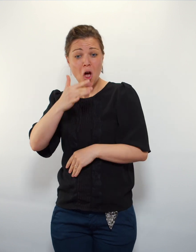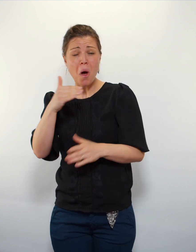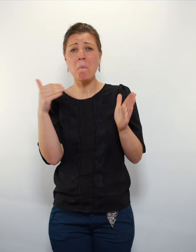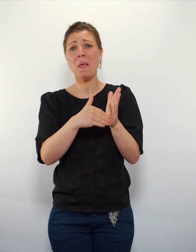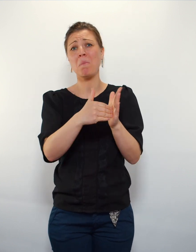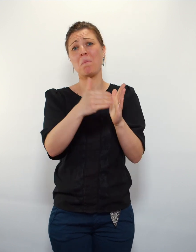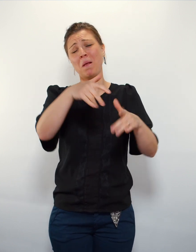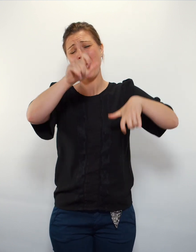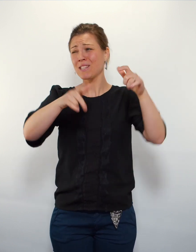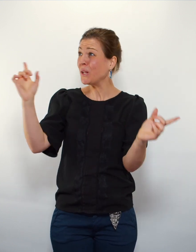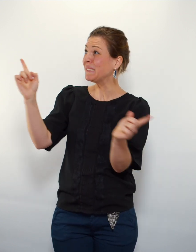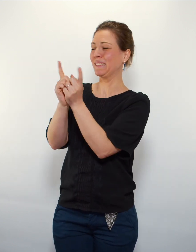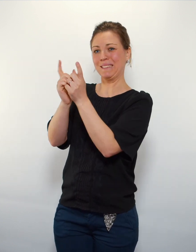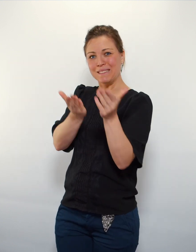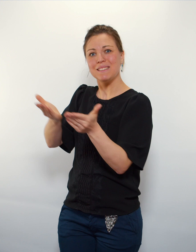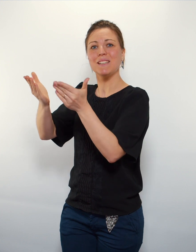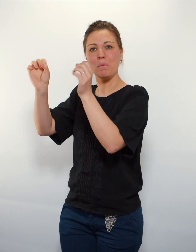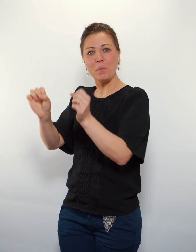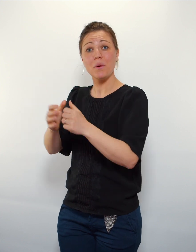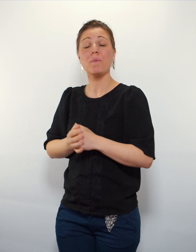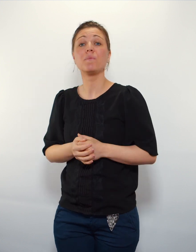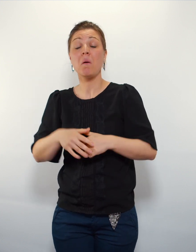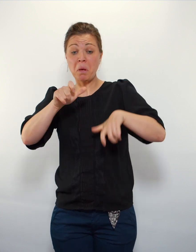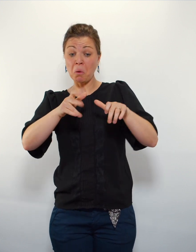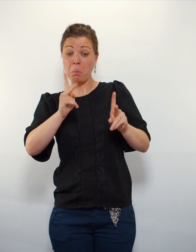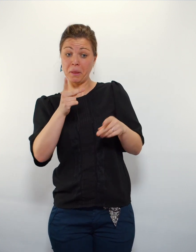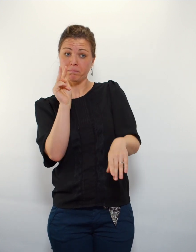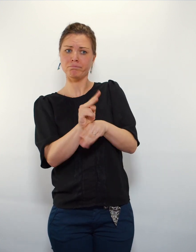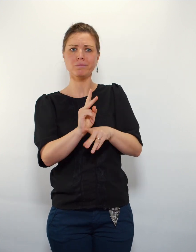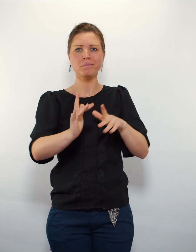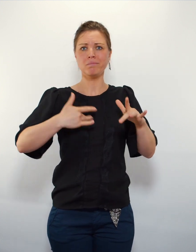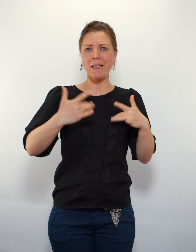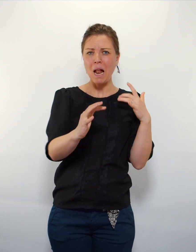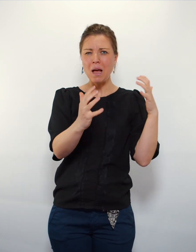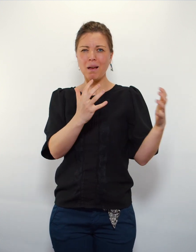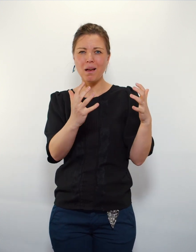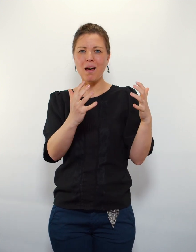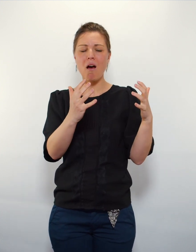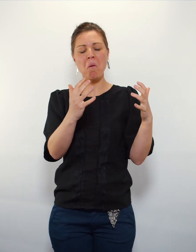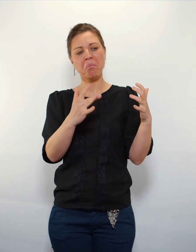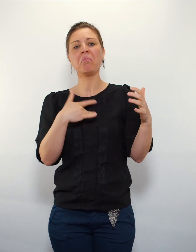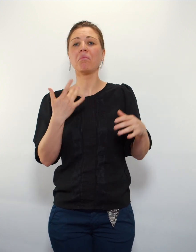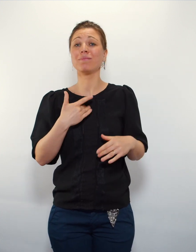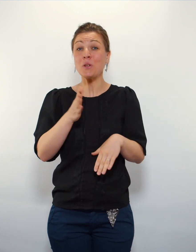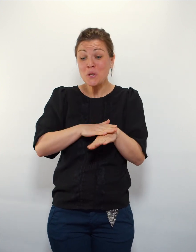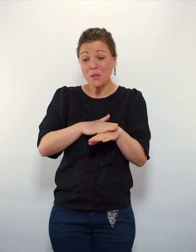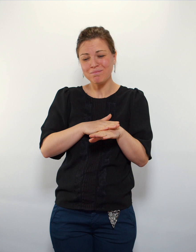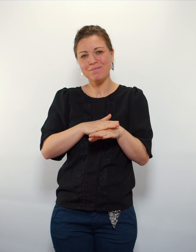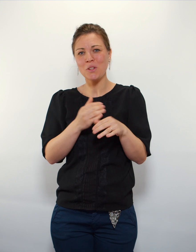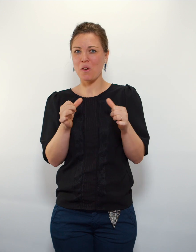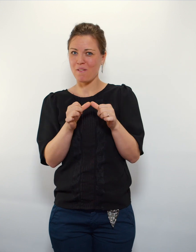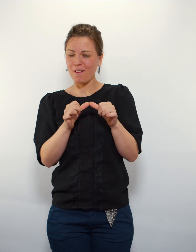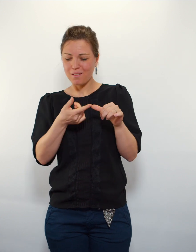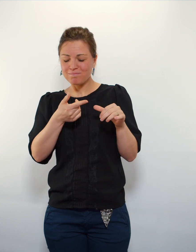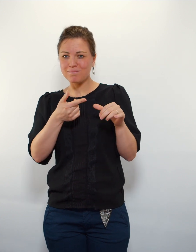dans ces moments. Les gens voient peut-être parfois un spectacle, des lumières, un son qui plaît. Mais moi, je reste ce garçon de 8 ans sur le bord de la